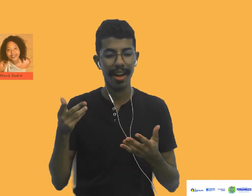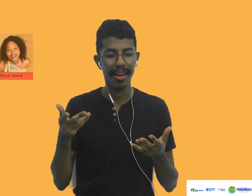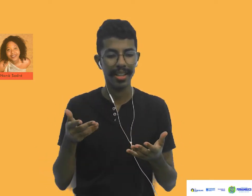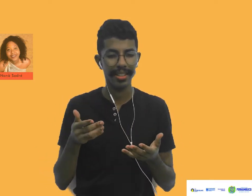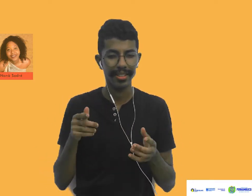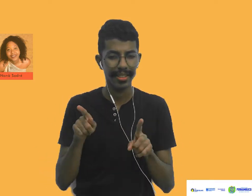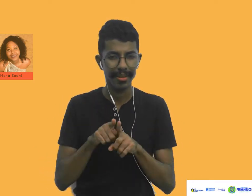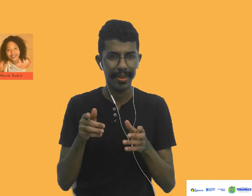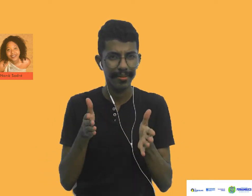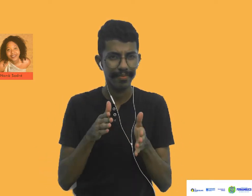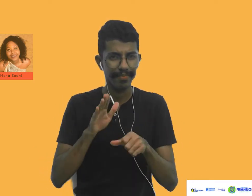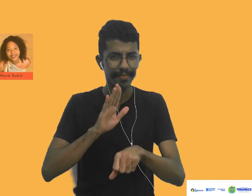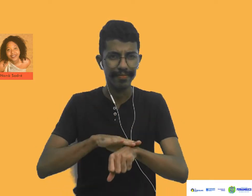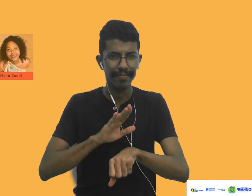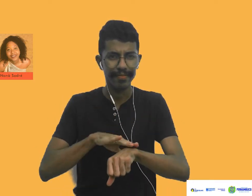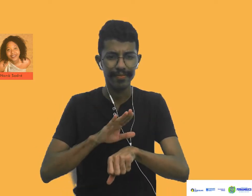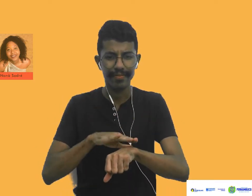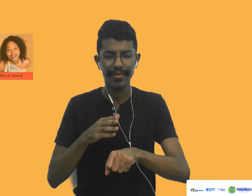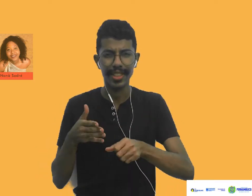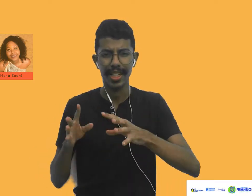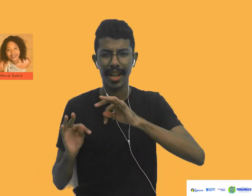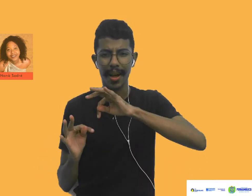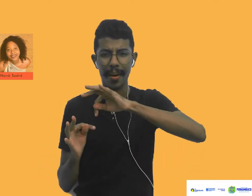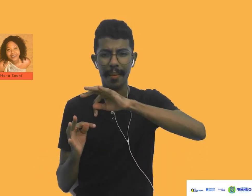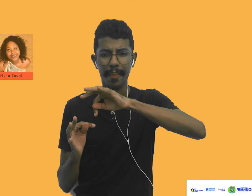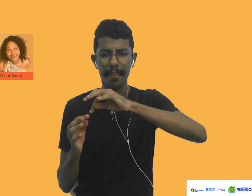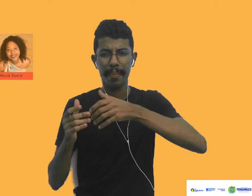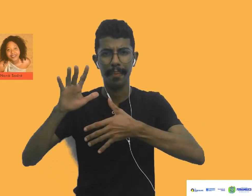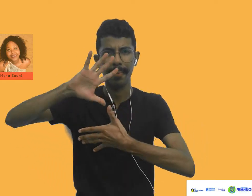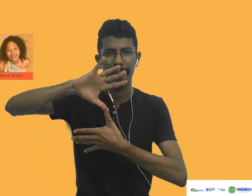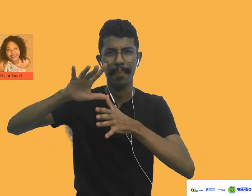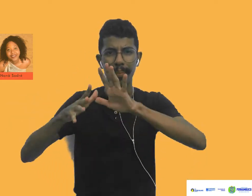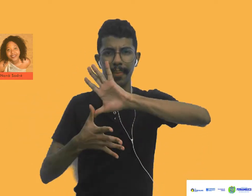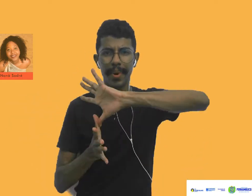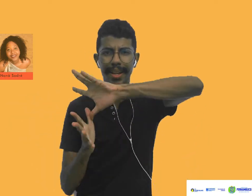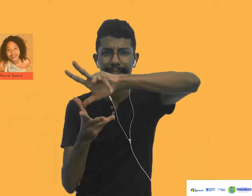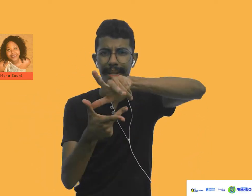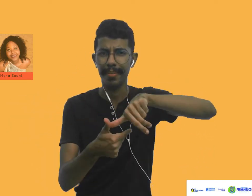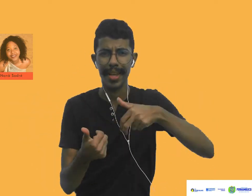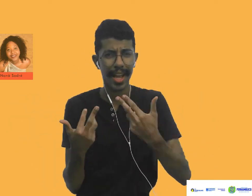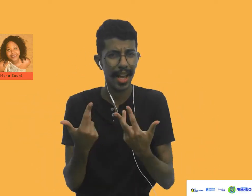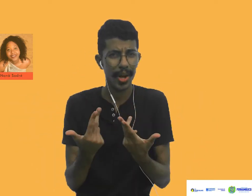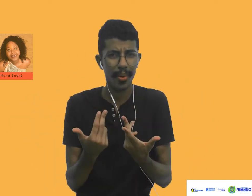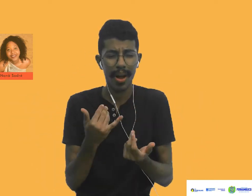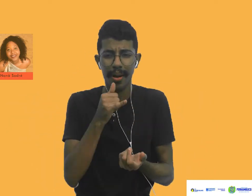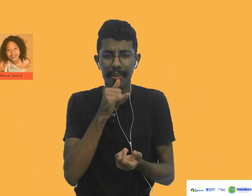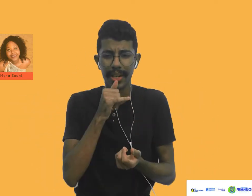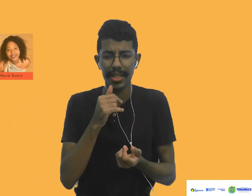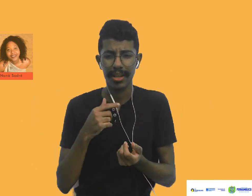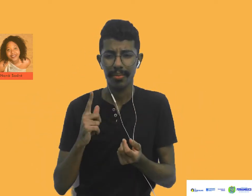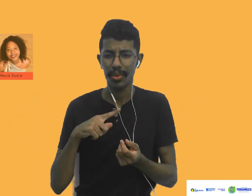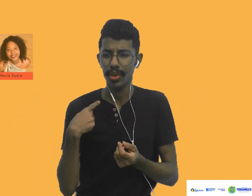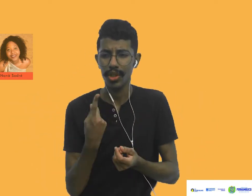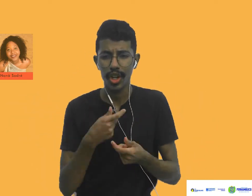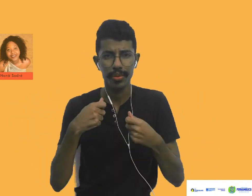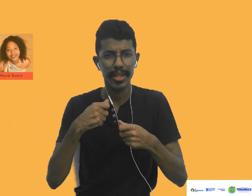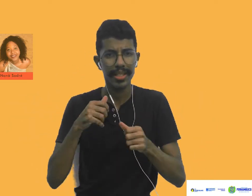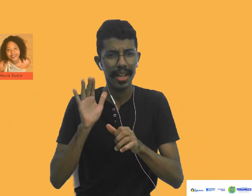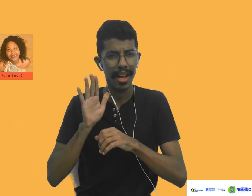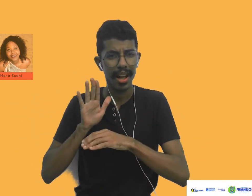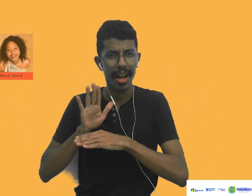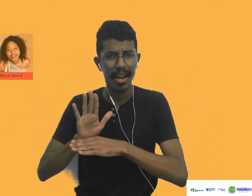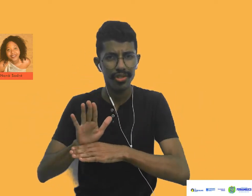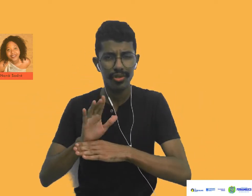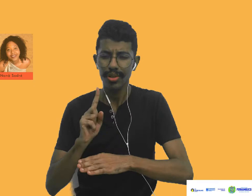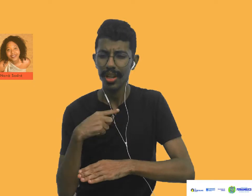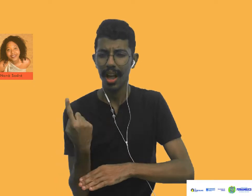diferente. Então, nós por nós, né? Imagine como é que está na periferia, que 90%